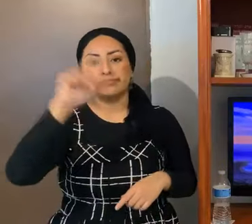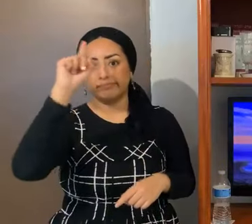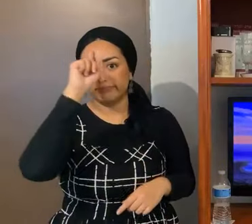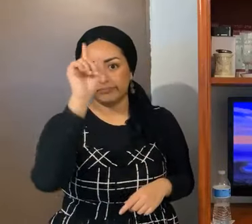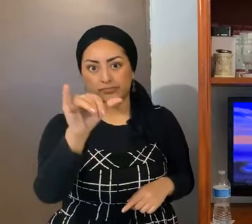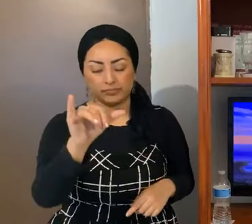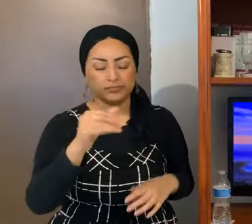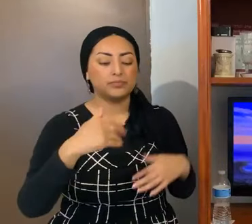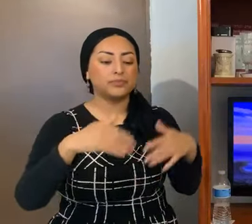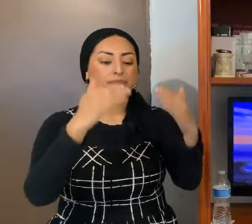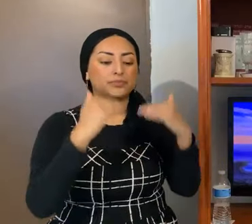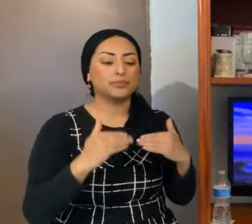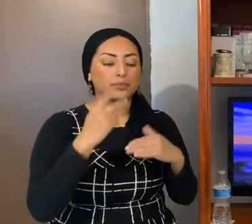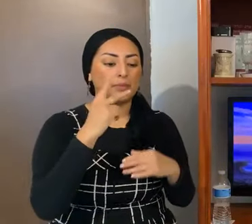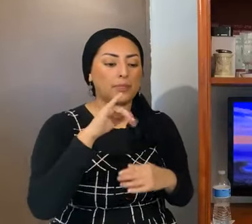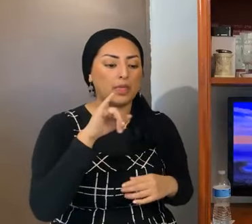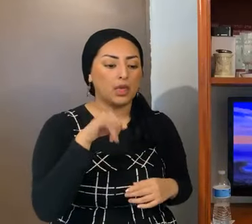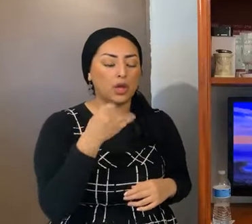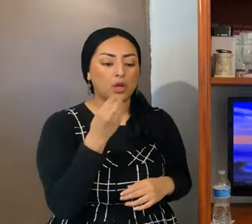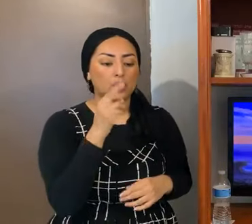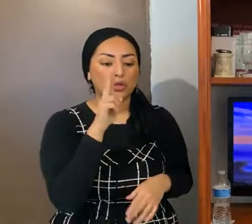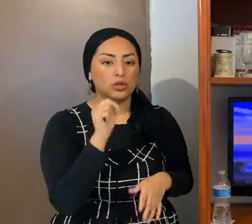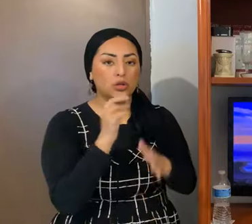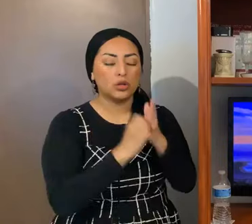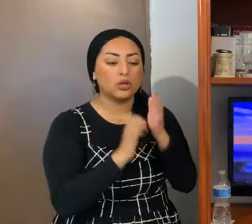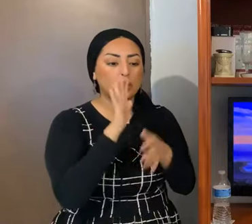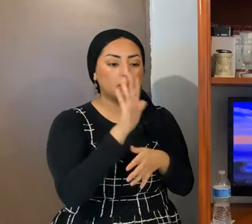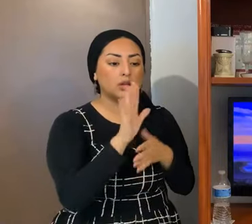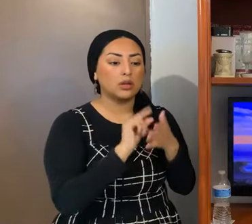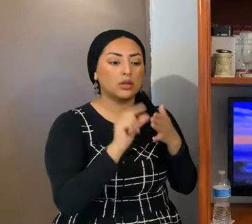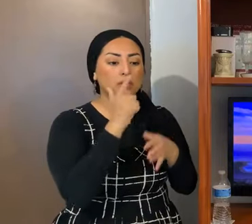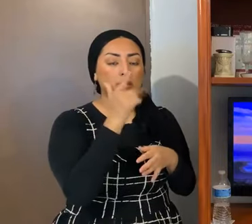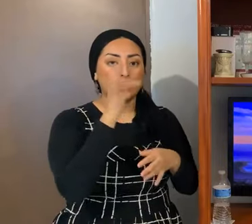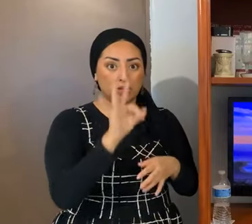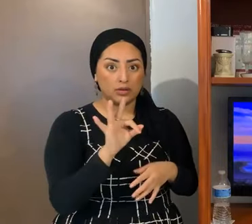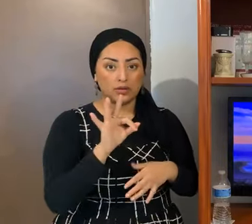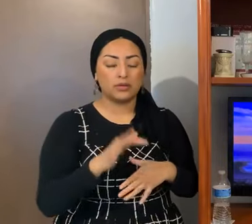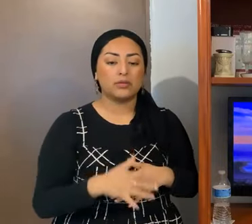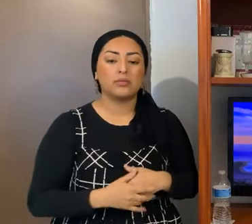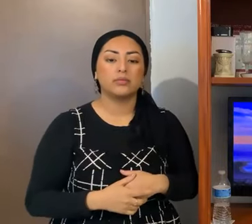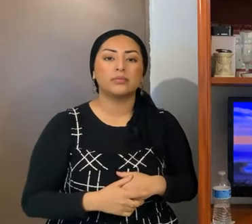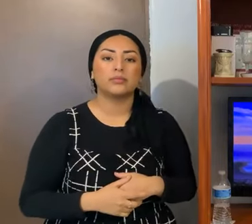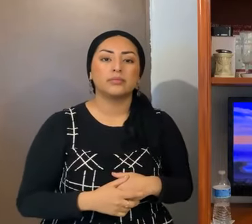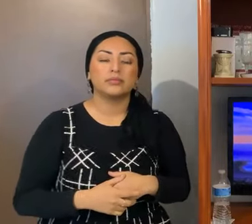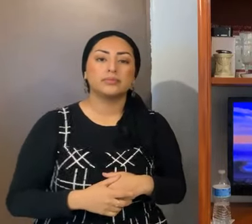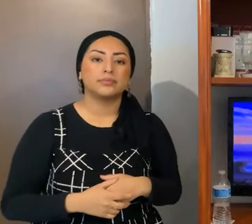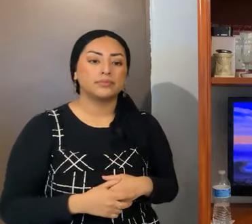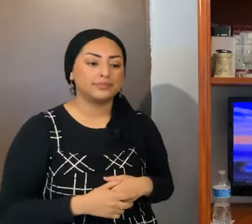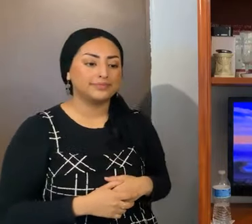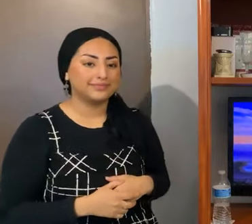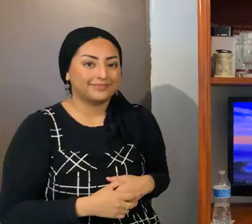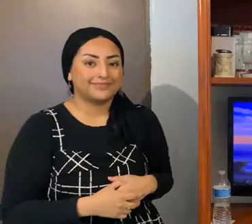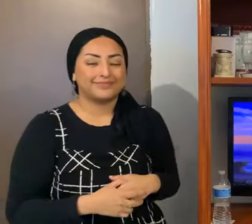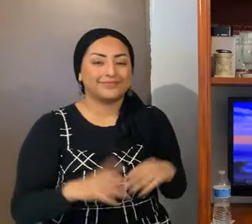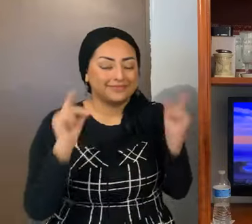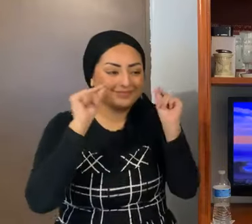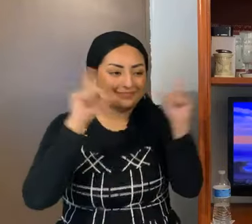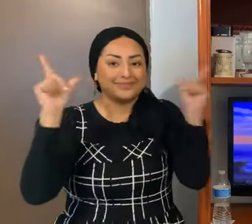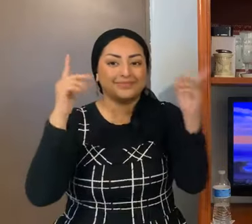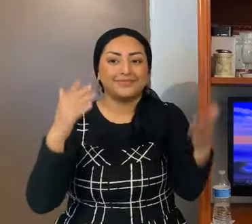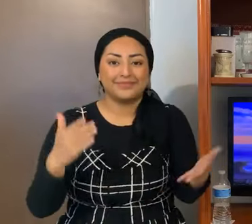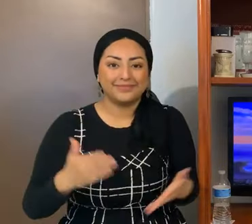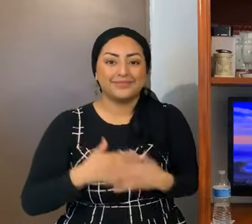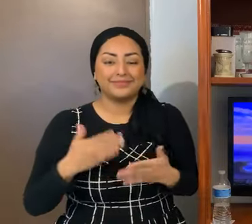Juan, Yohanan 5:29. Ya vamos terminando. Vamos a dar todo el extra. Despiértate,